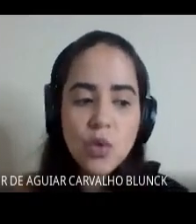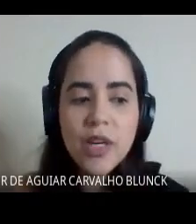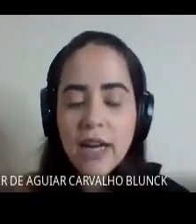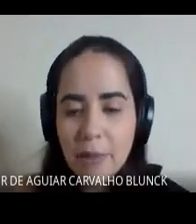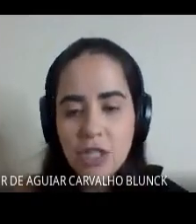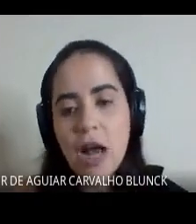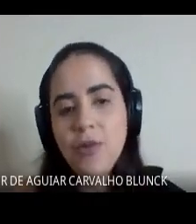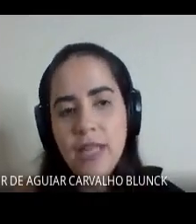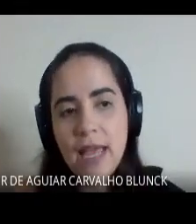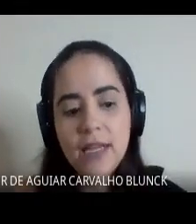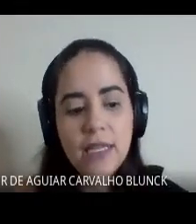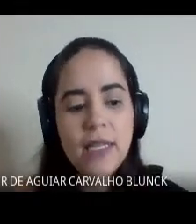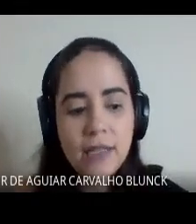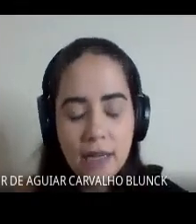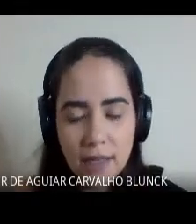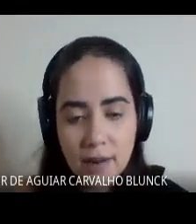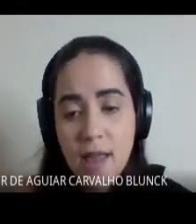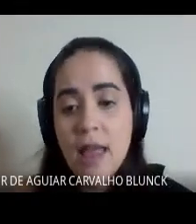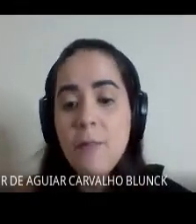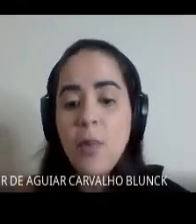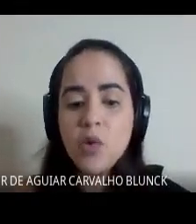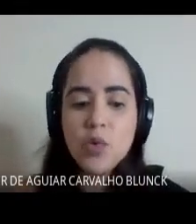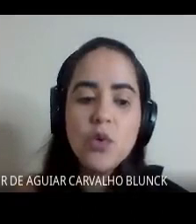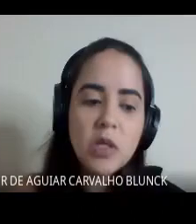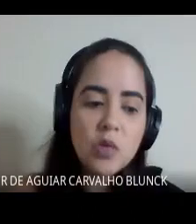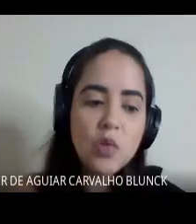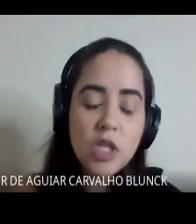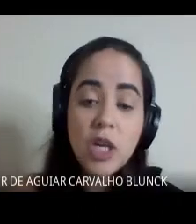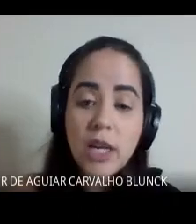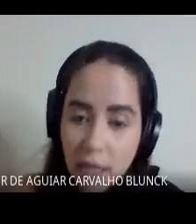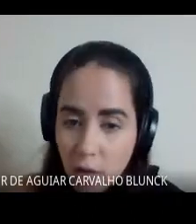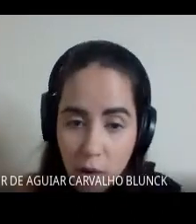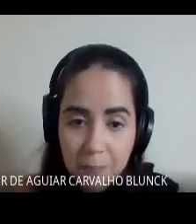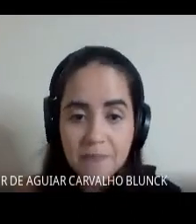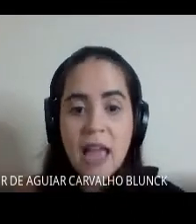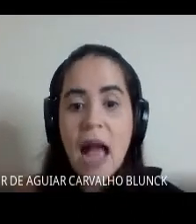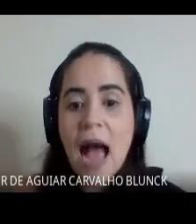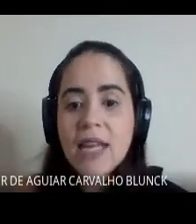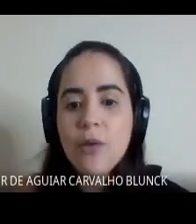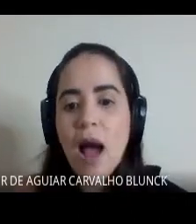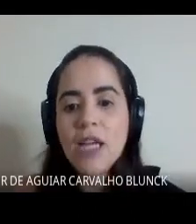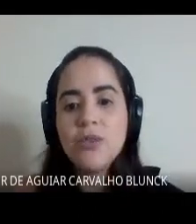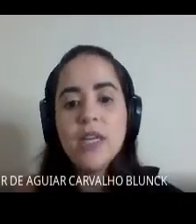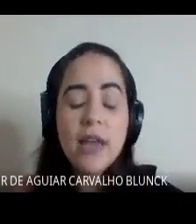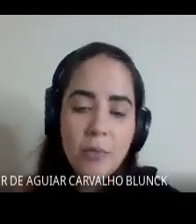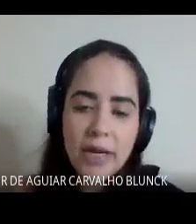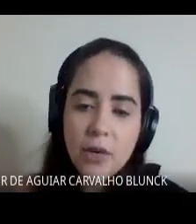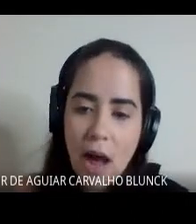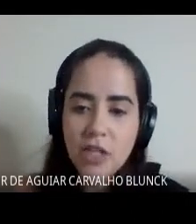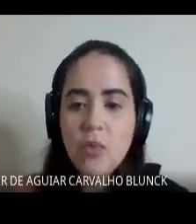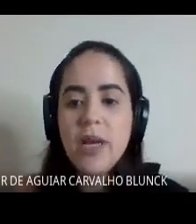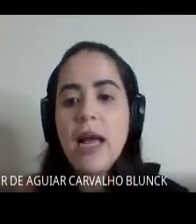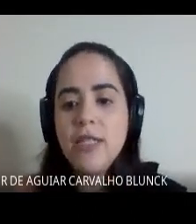da estrutura gramatical dela, que possui uma estrutura de língua. A linguagem, o que é